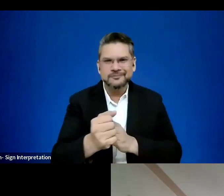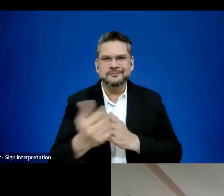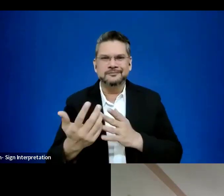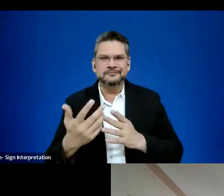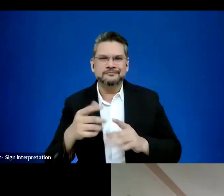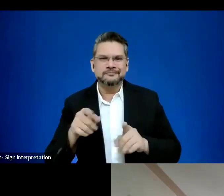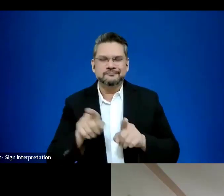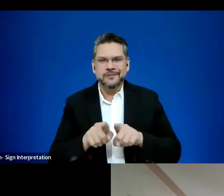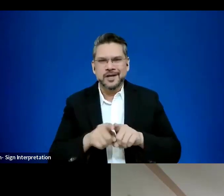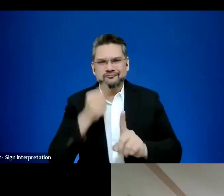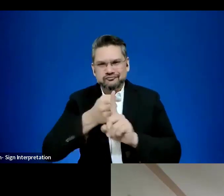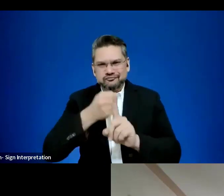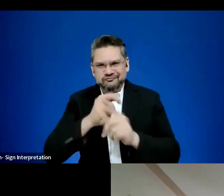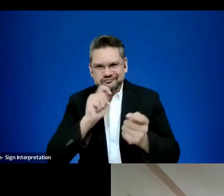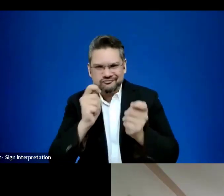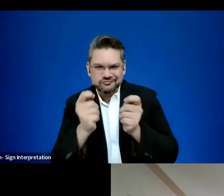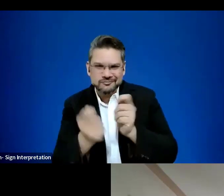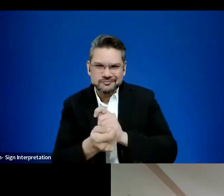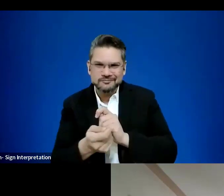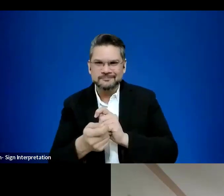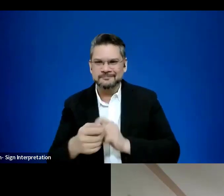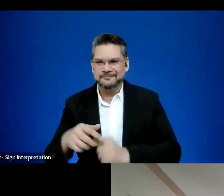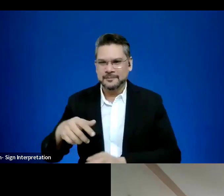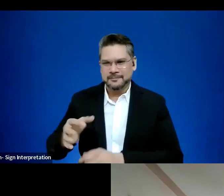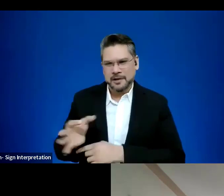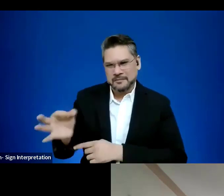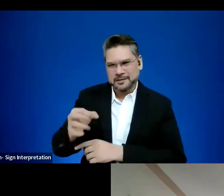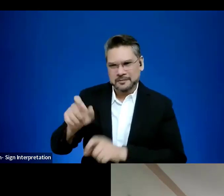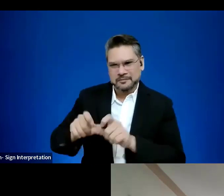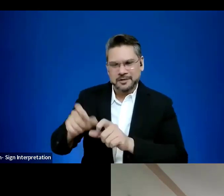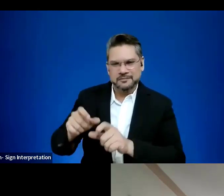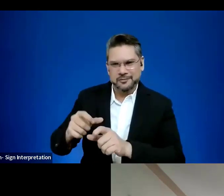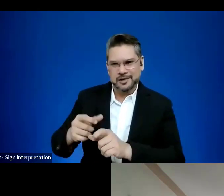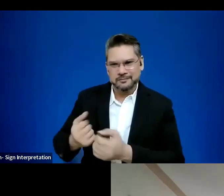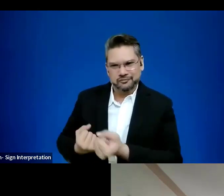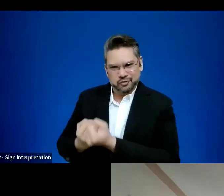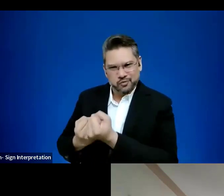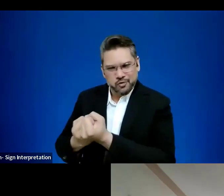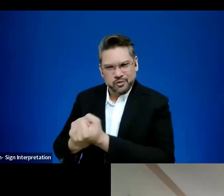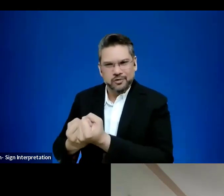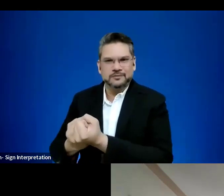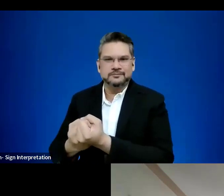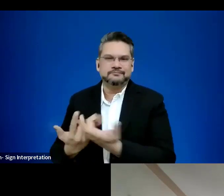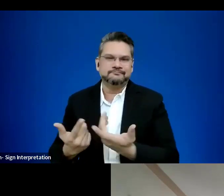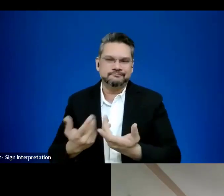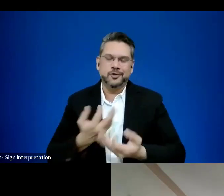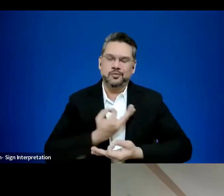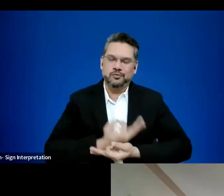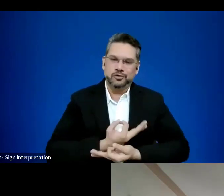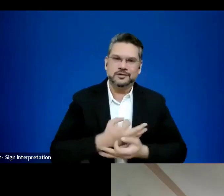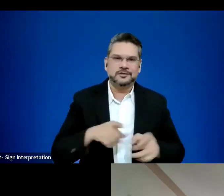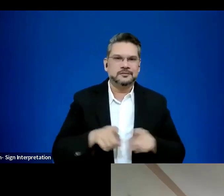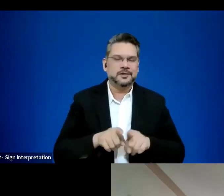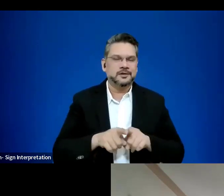他是一个非常认真学习、热爱学习的一位伟大的女性。